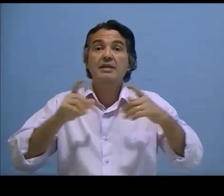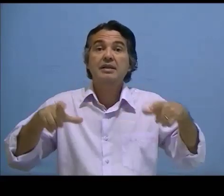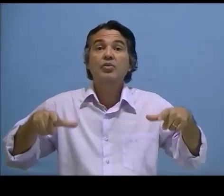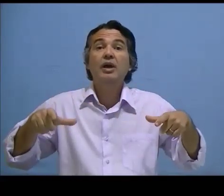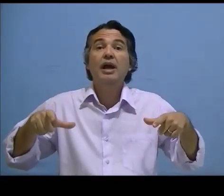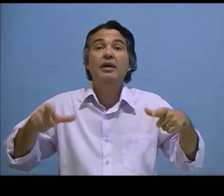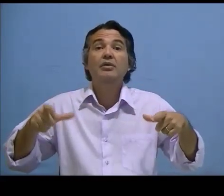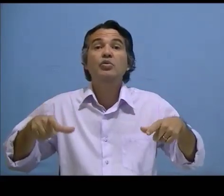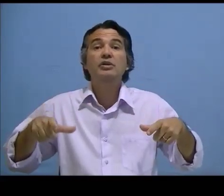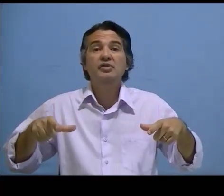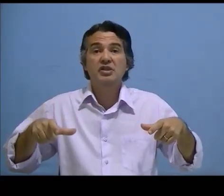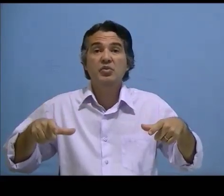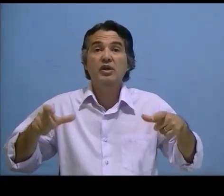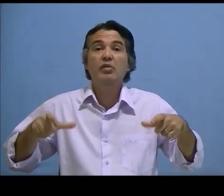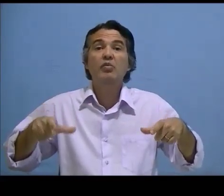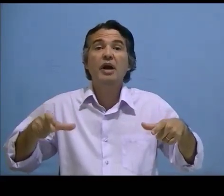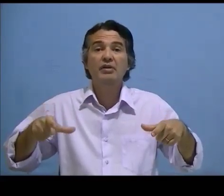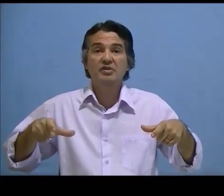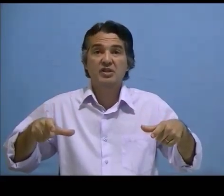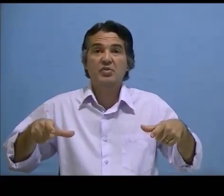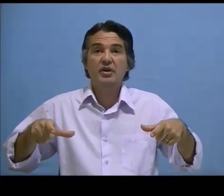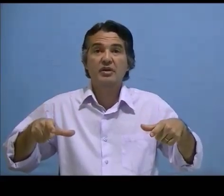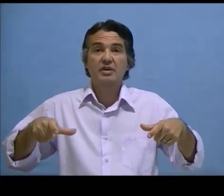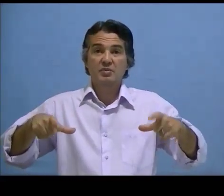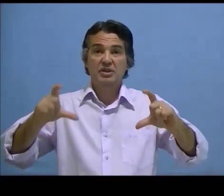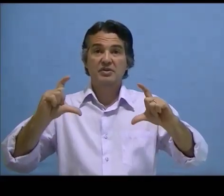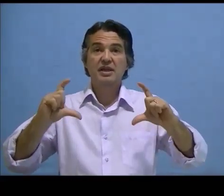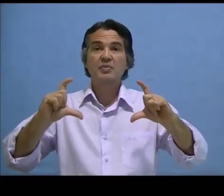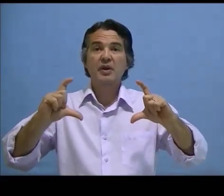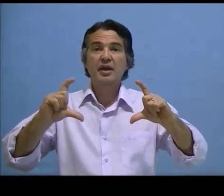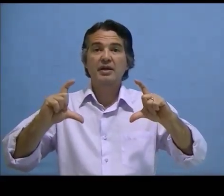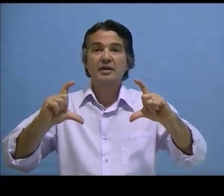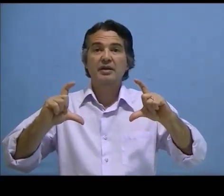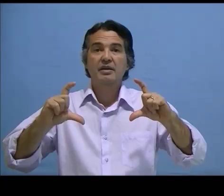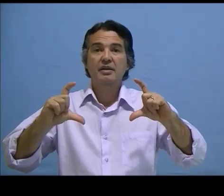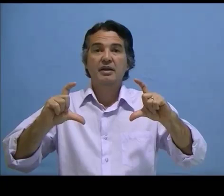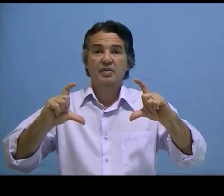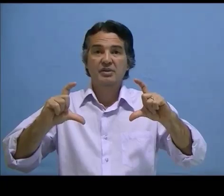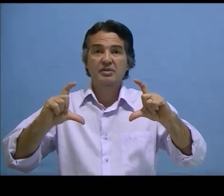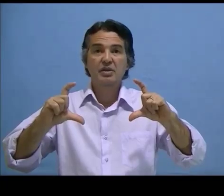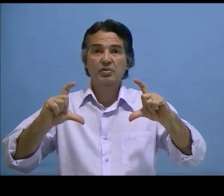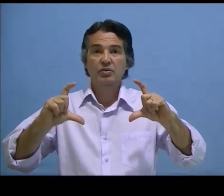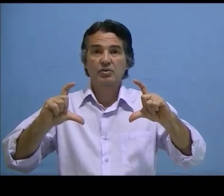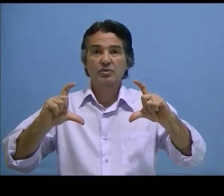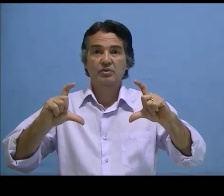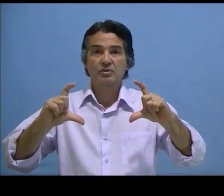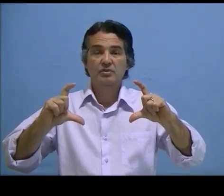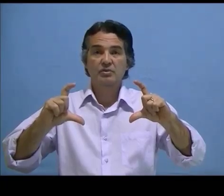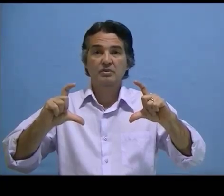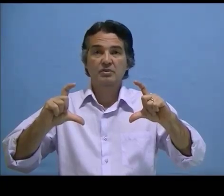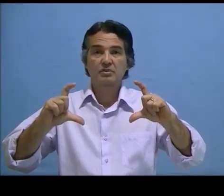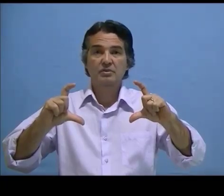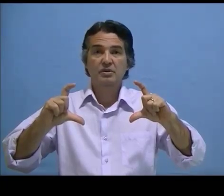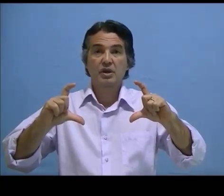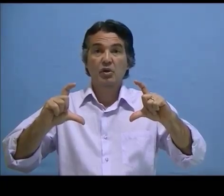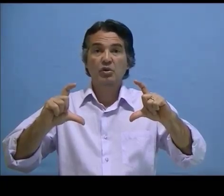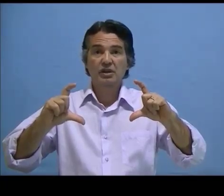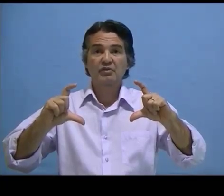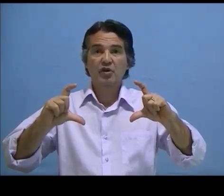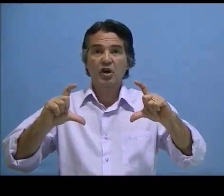Casa, lugar. Onde você mora? Qual bairro que você mora? Mas se fizer em pé, é mais círculo. Uma outra